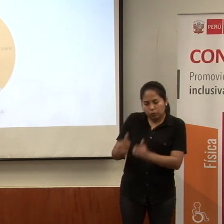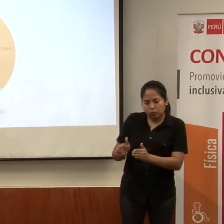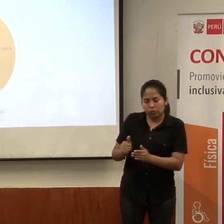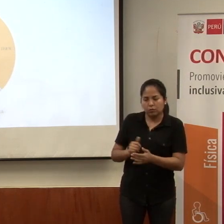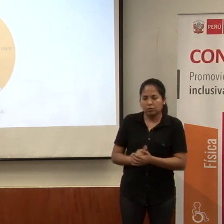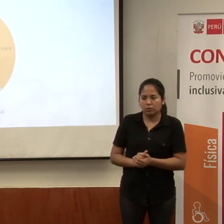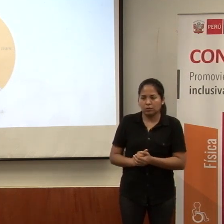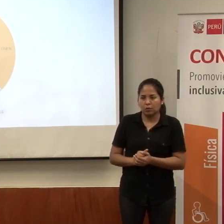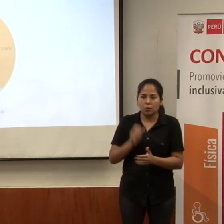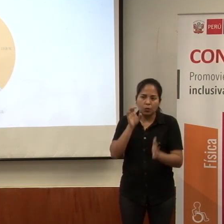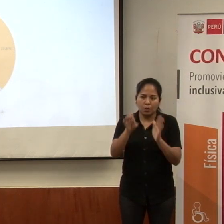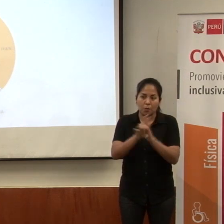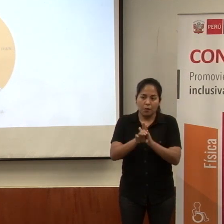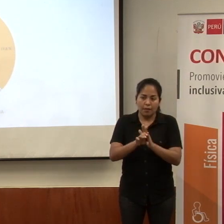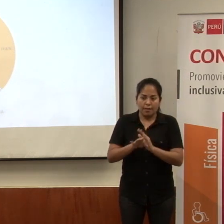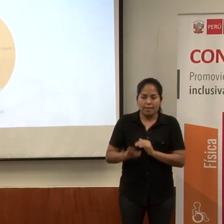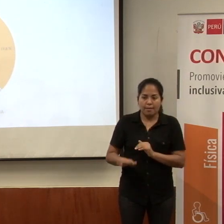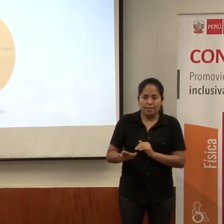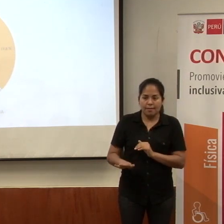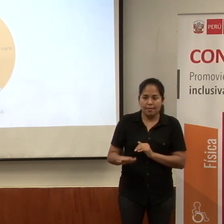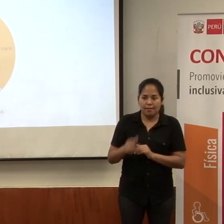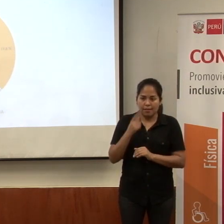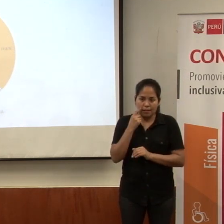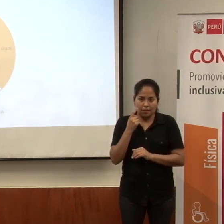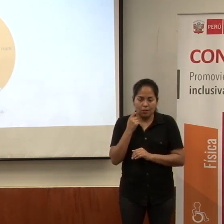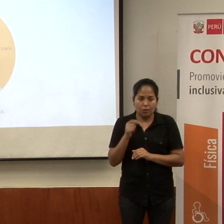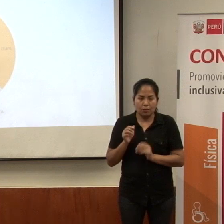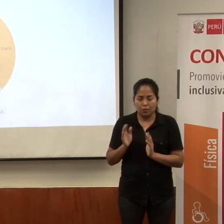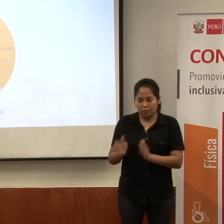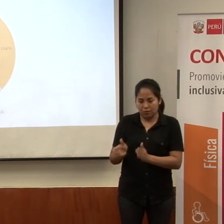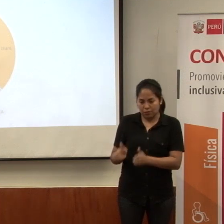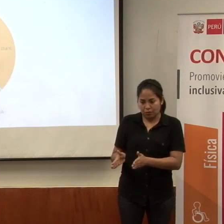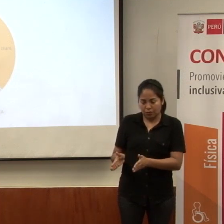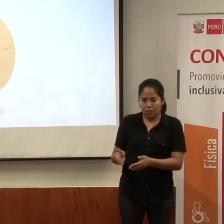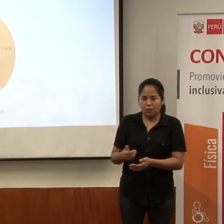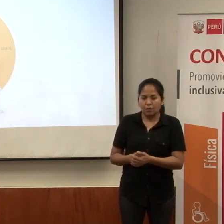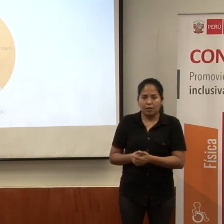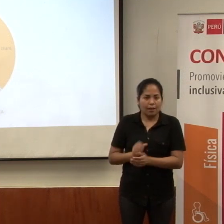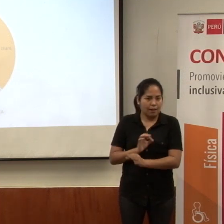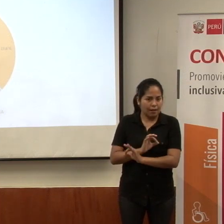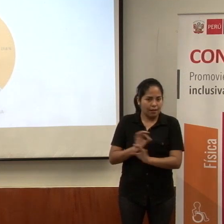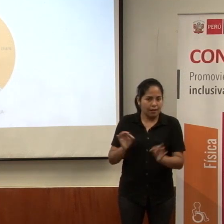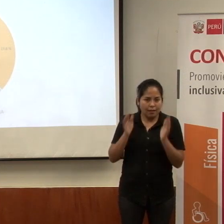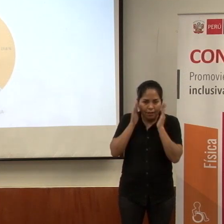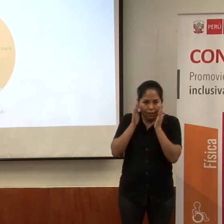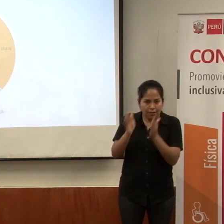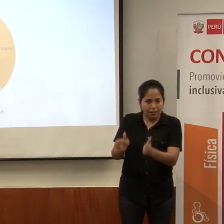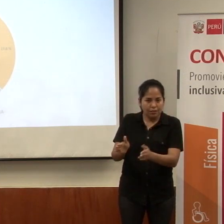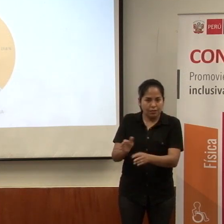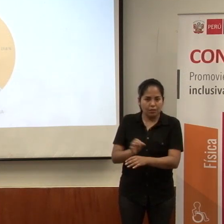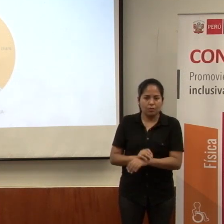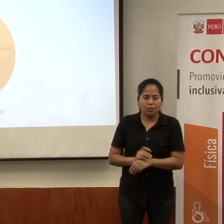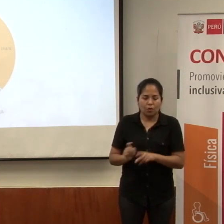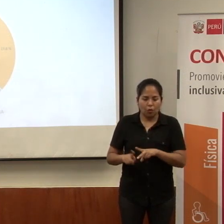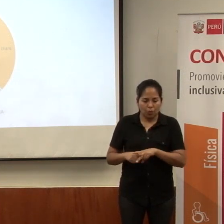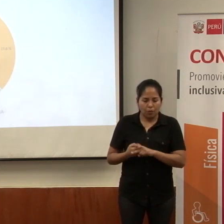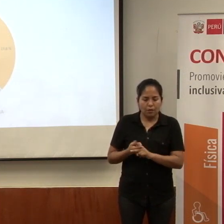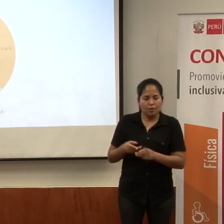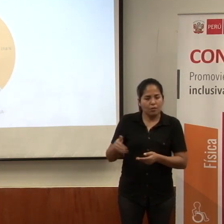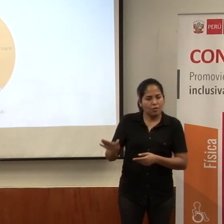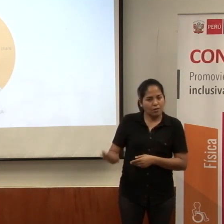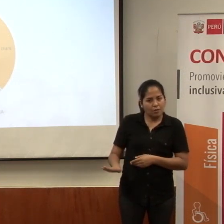niño que no es detectado, o la persona que no es detectada a tiempo, especialmente el niño en la etapa de la vida que hemos hablado, primeros años de la